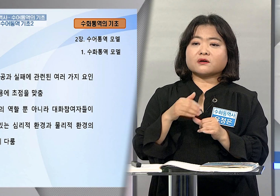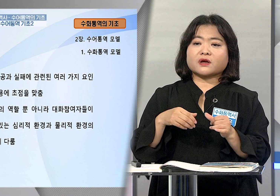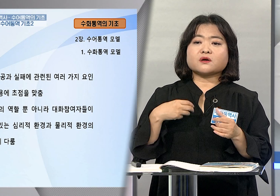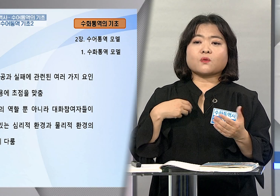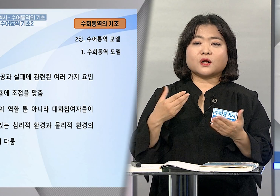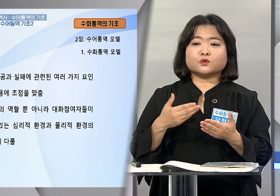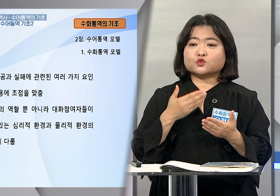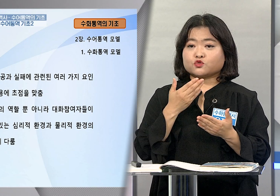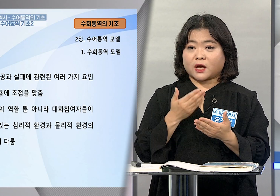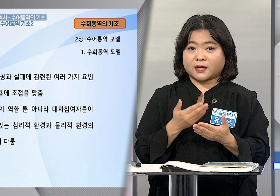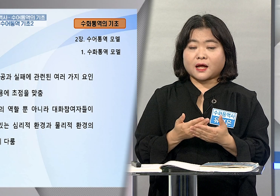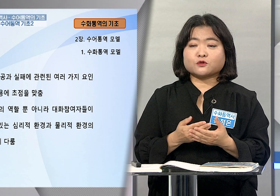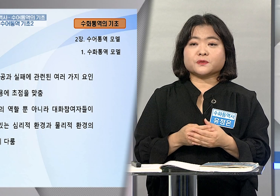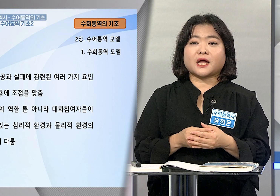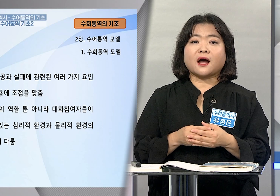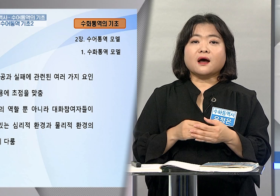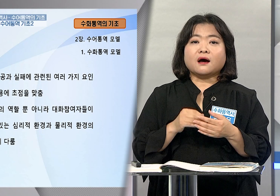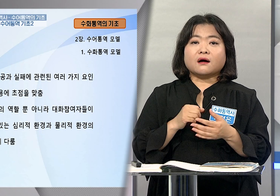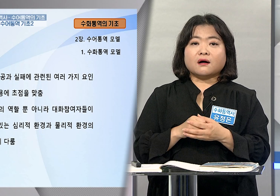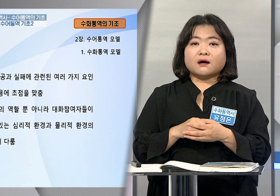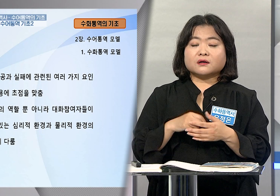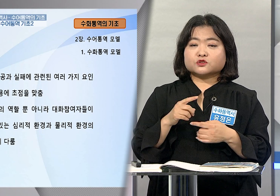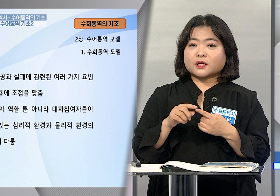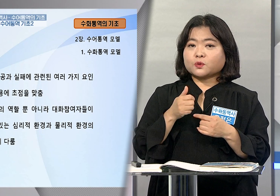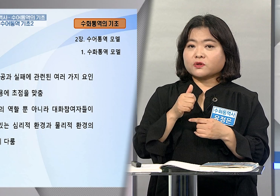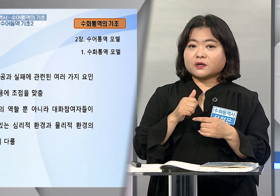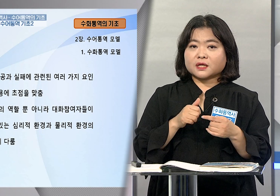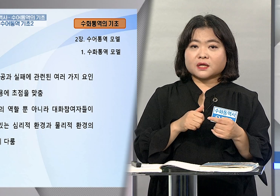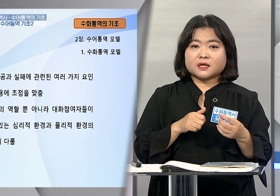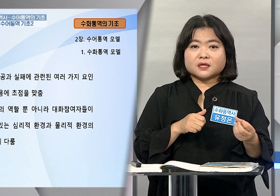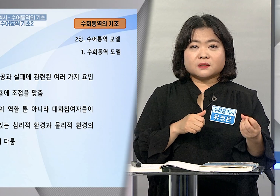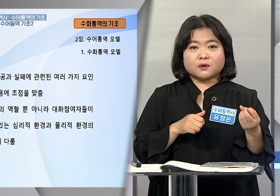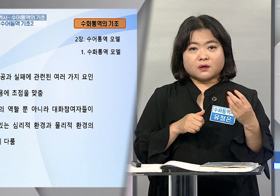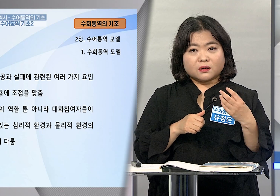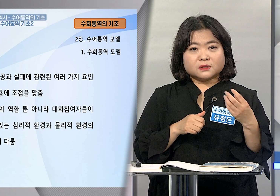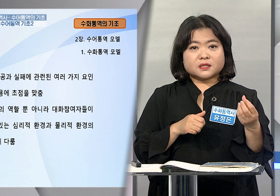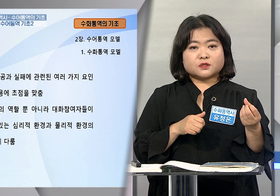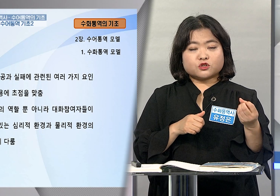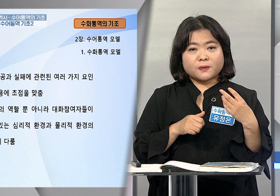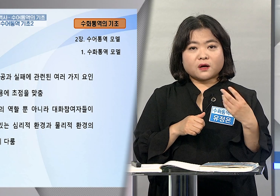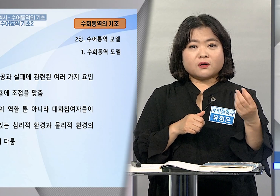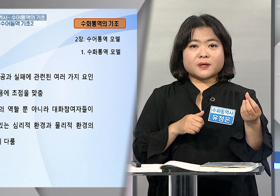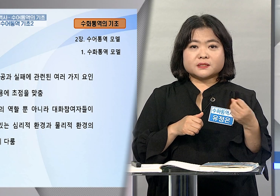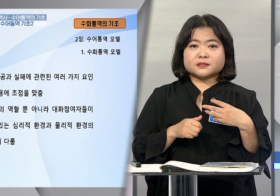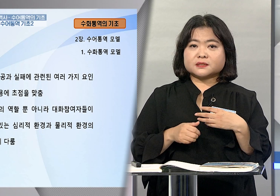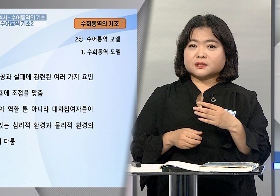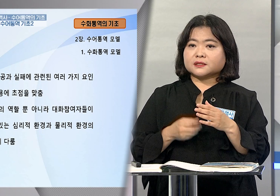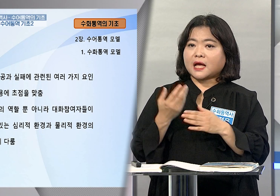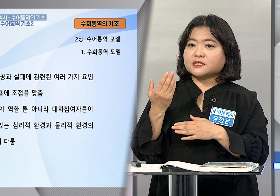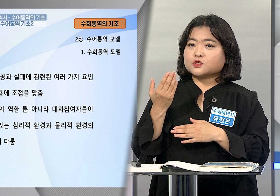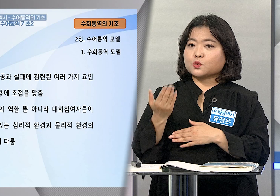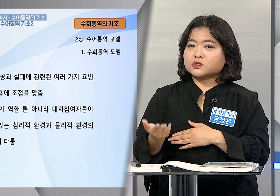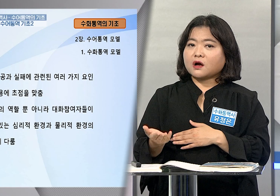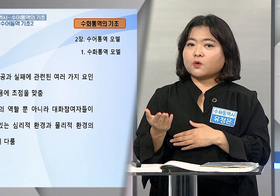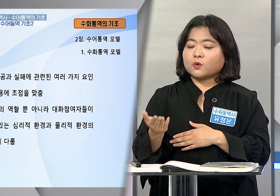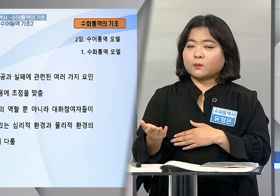환경의 역할도 중요하게 다룹니다. 수화통역이 출발어 메시지를 단지